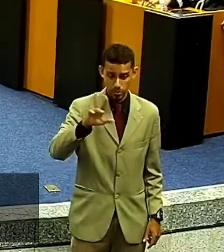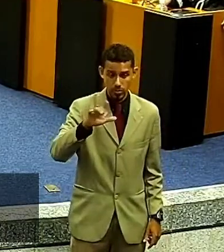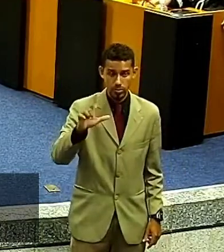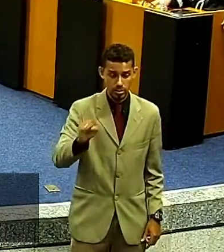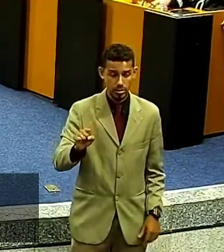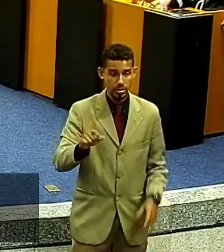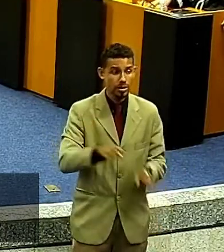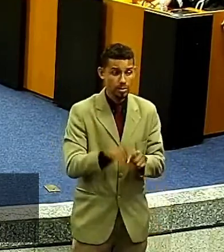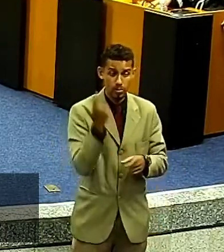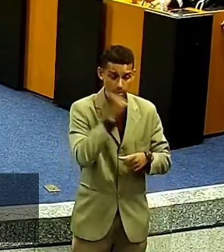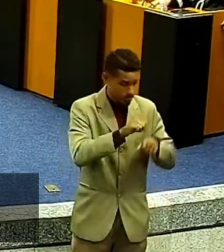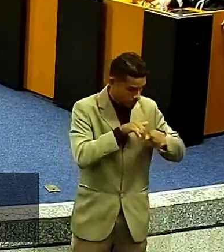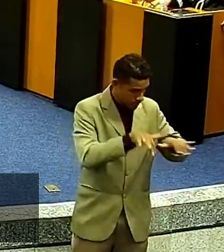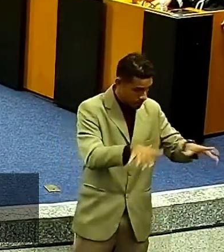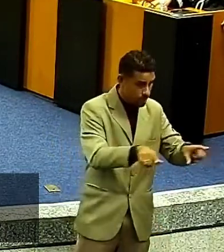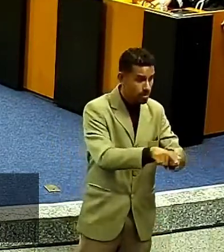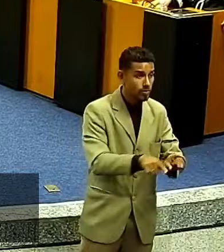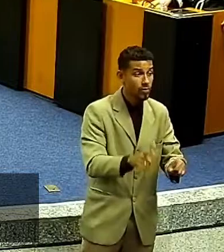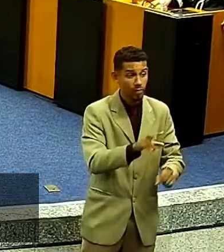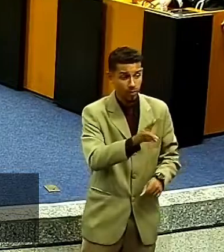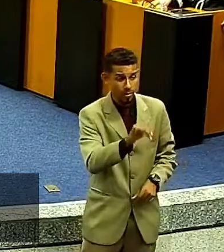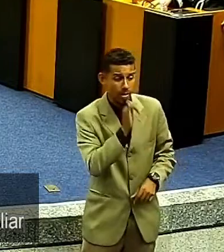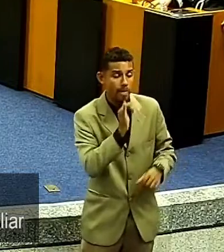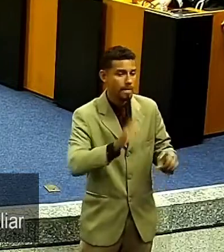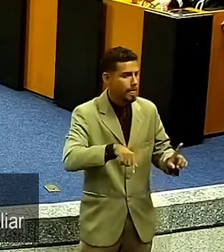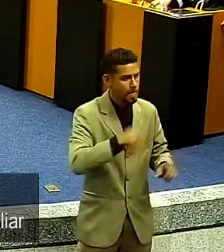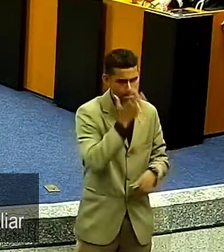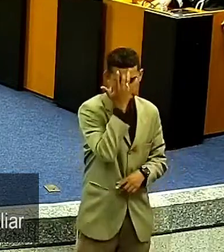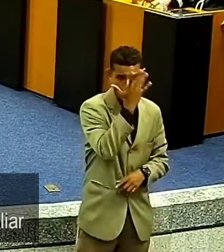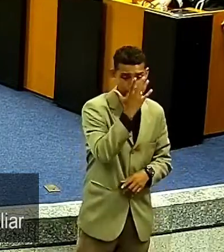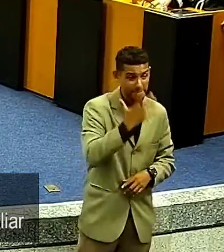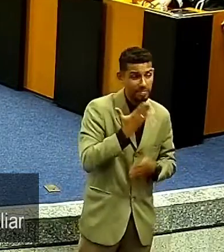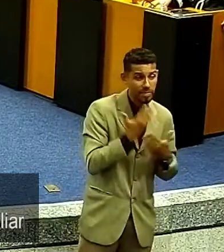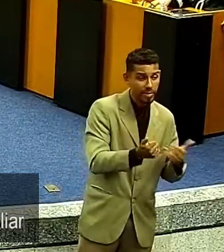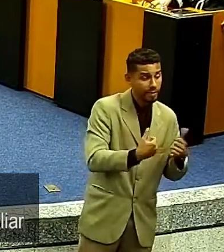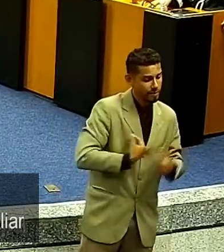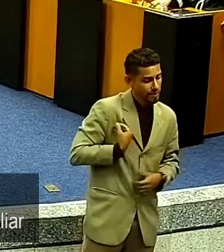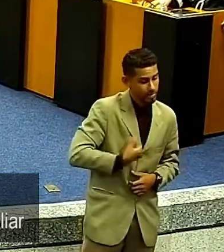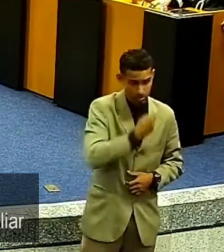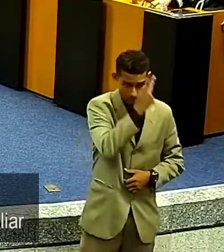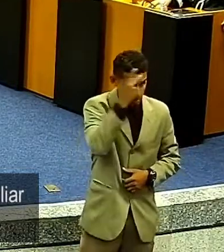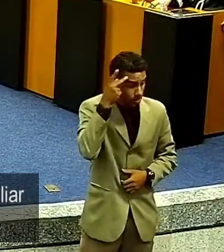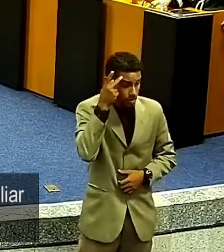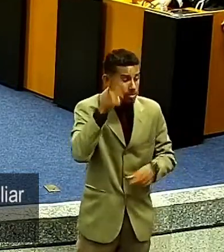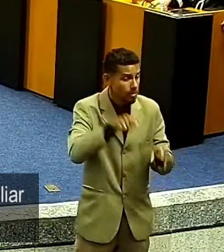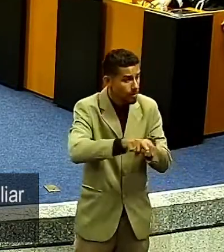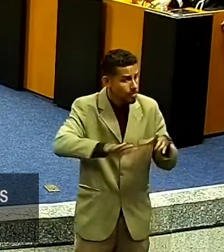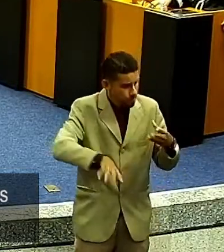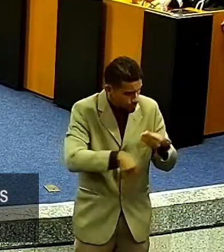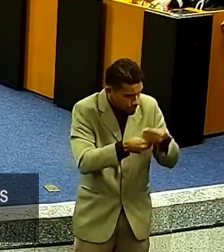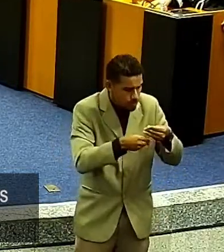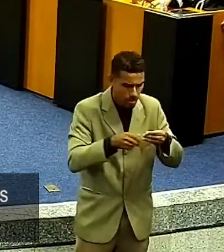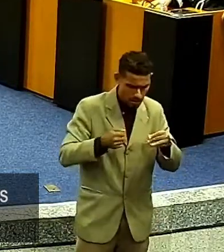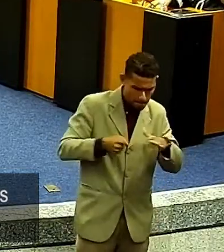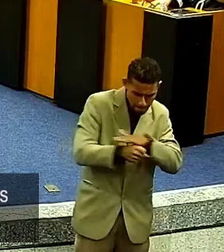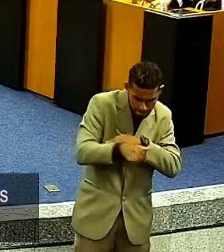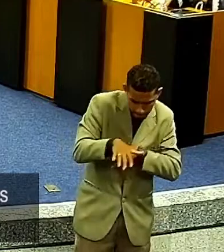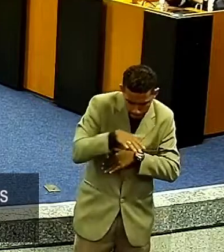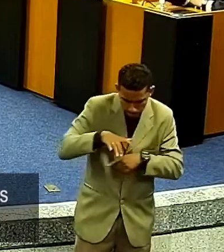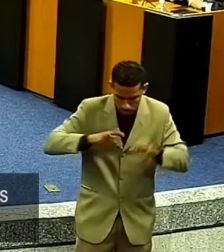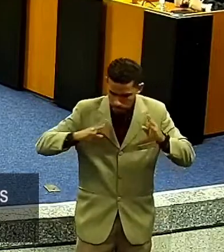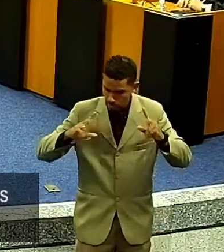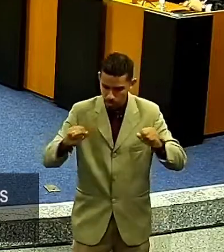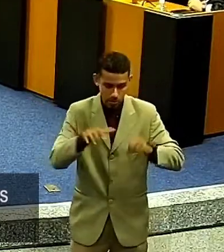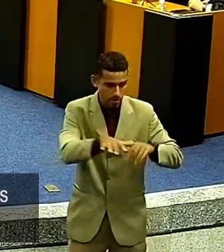pretendemos ampliar aquelas que irão facilitar e melhorar a vida das pessoas assim como incrementar a participação de todos no